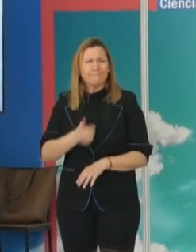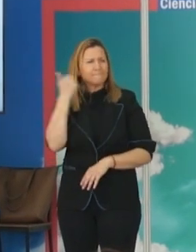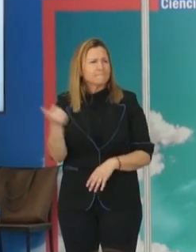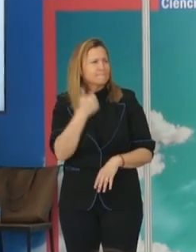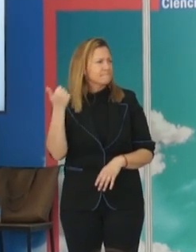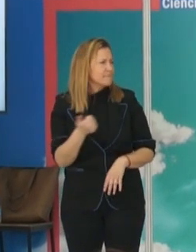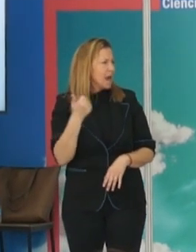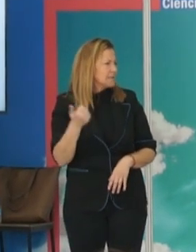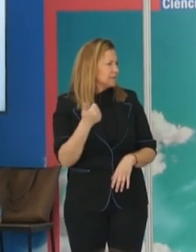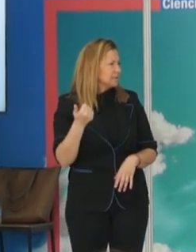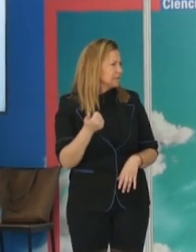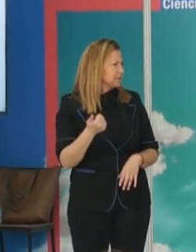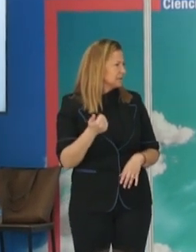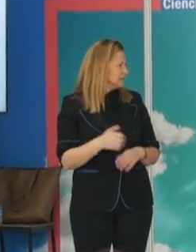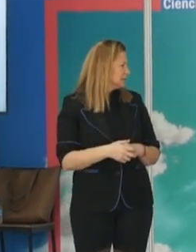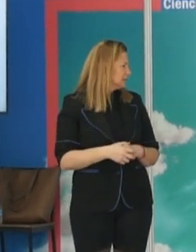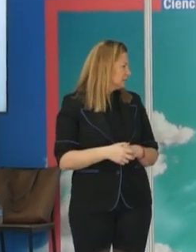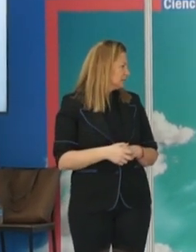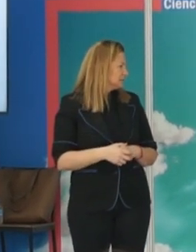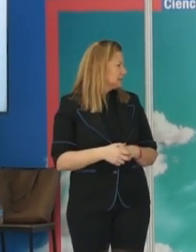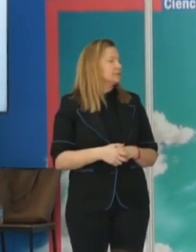color? Pues creo que esto nada más.